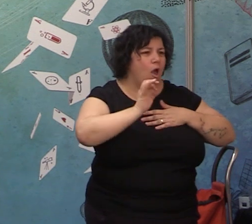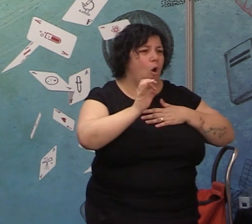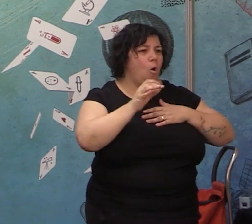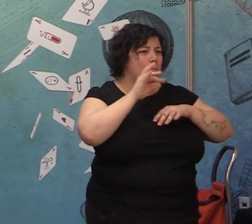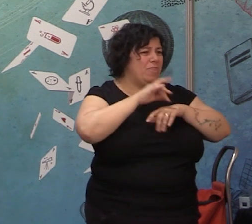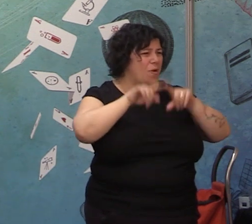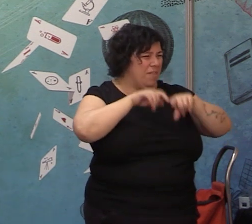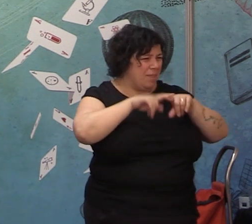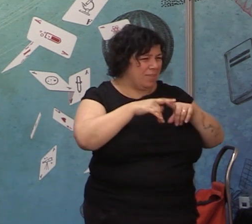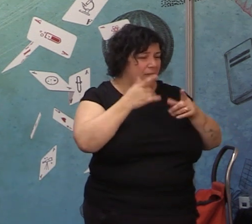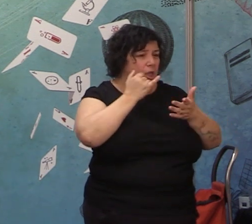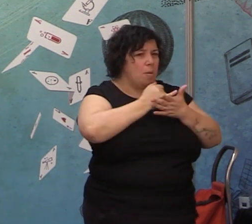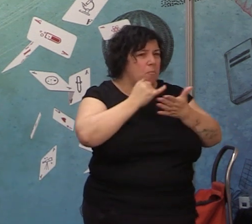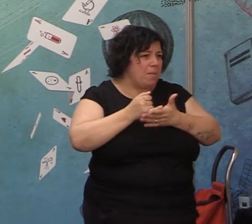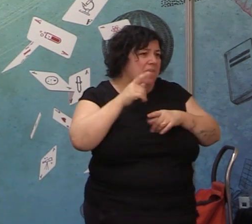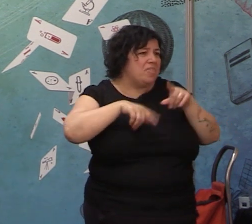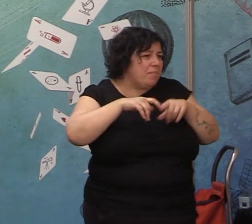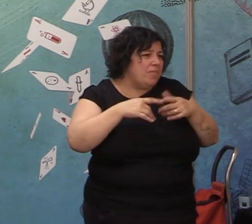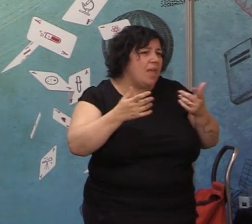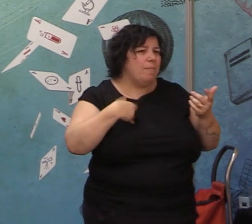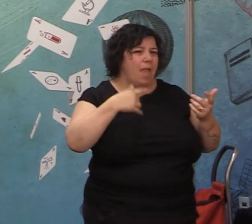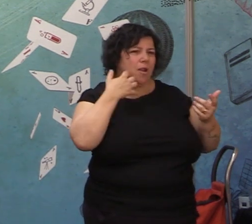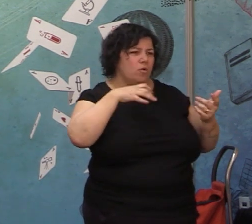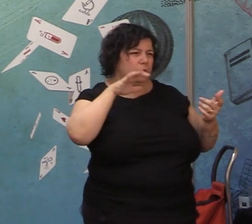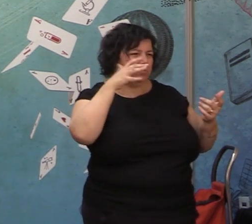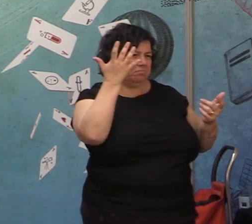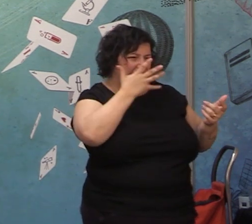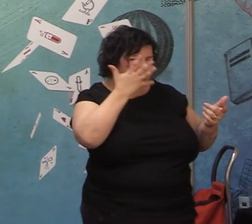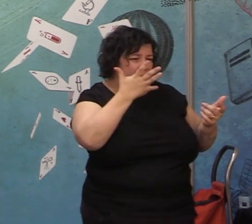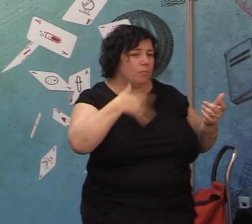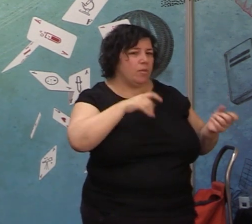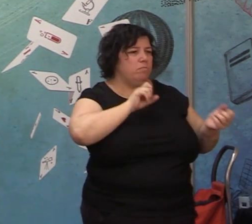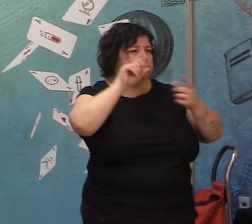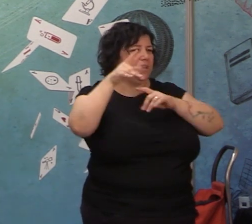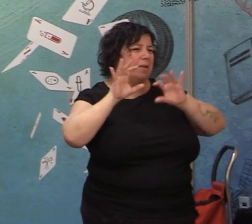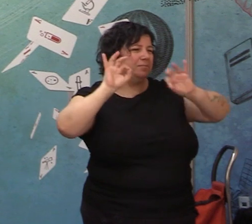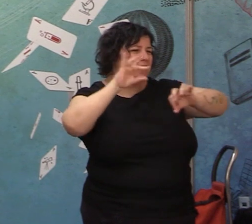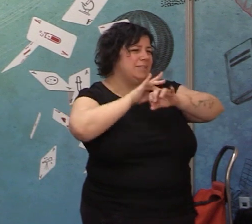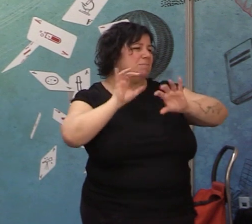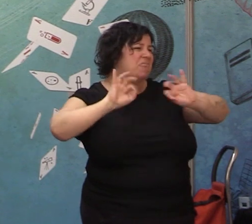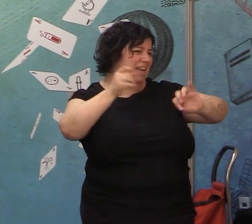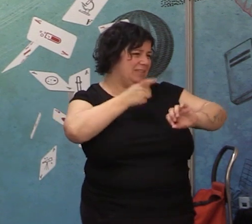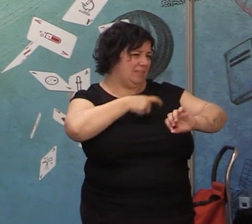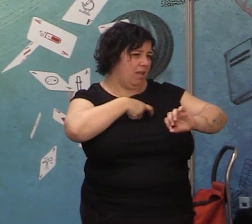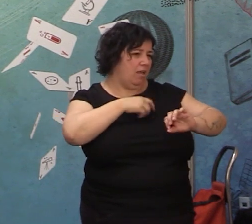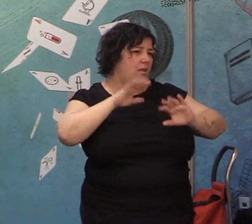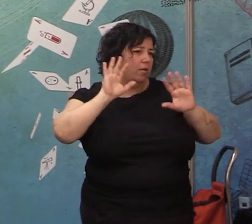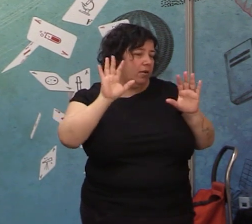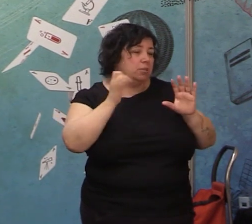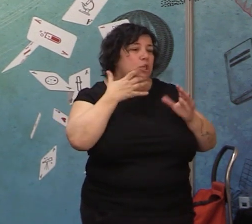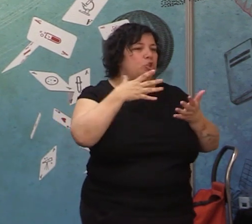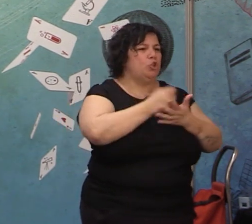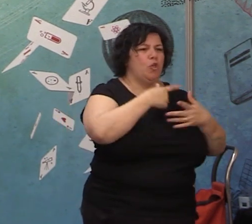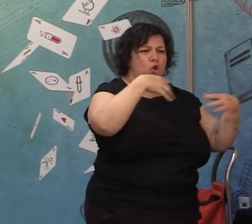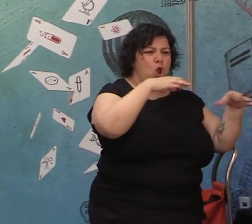en función de todas esas pruebas, si ve algo raro, sí debería derivar al paciente al cardiólogo. Que está todo